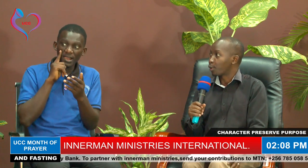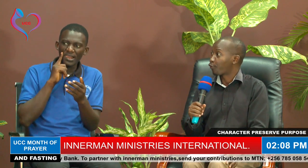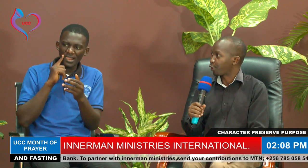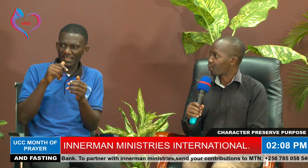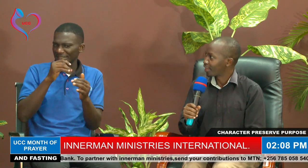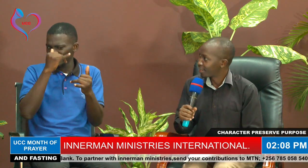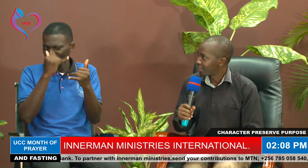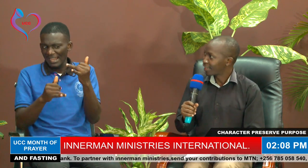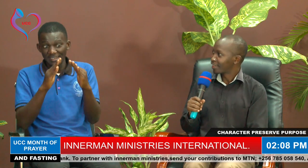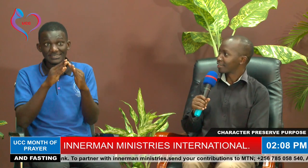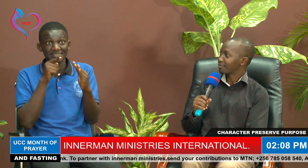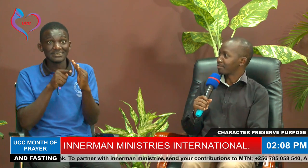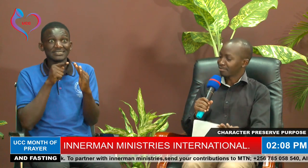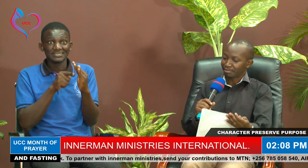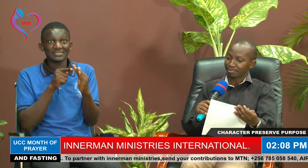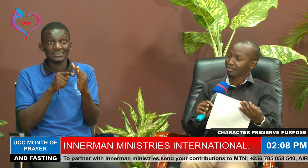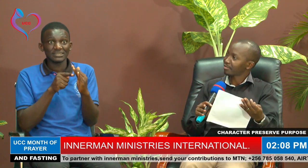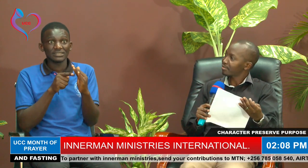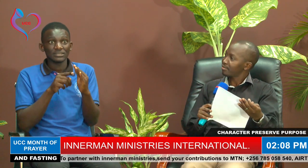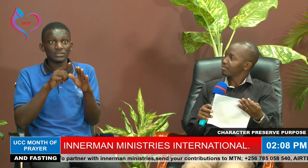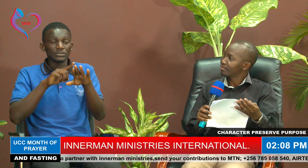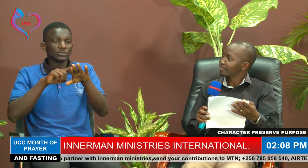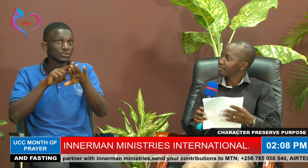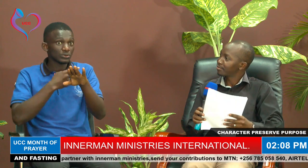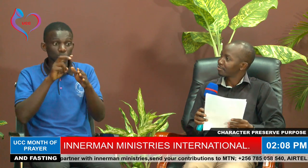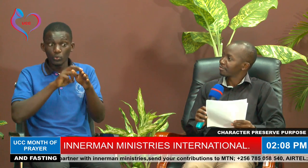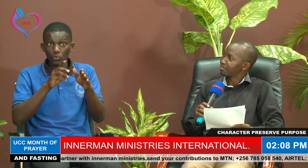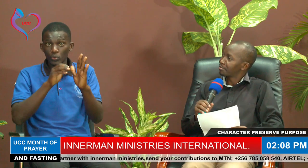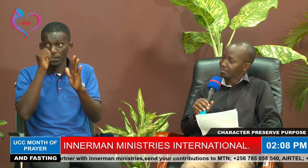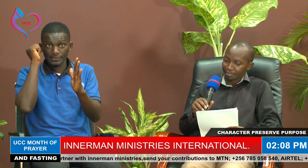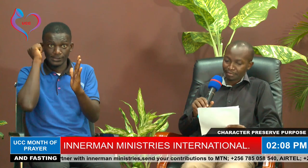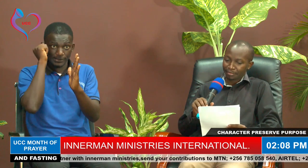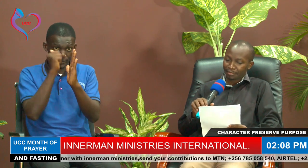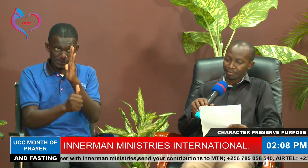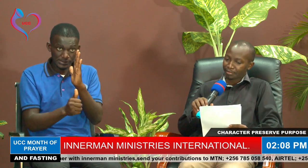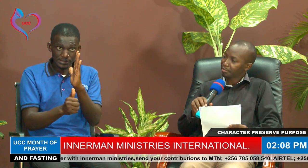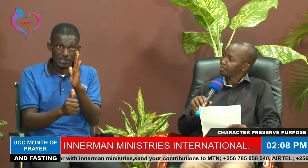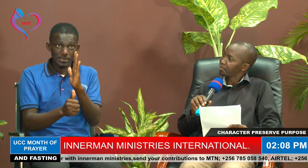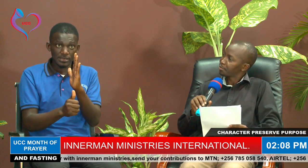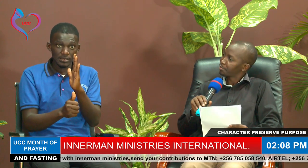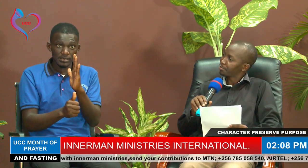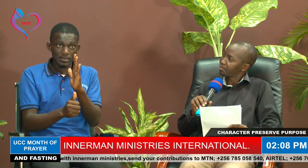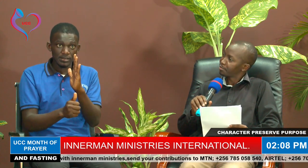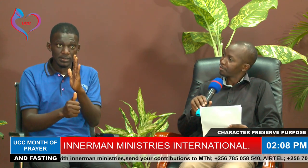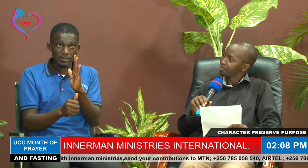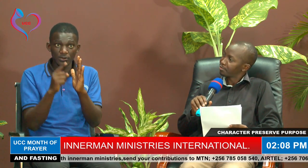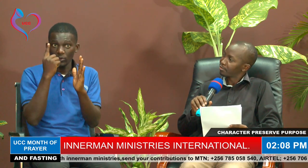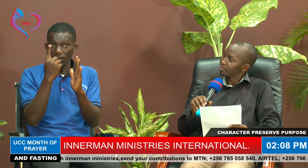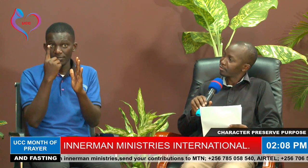Ewa fero. Dosoma chitabu cha Daniel, sule soko nyo la kumi na muendano ruabili. Osanga Daniel ngabaga amanti. Rukumi na